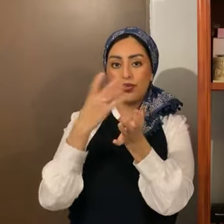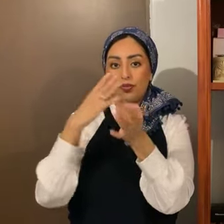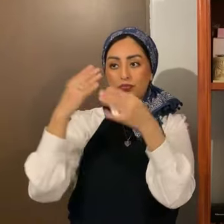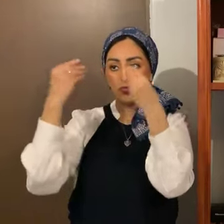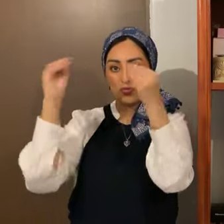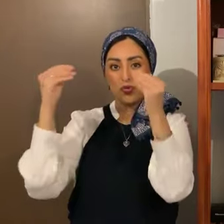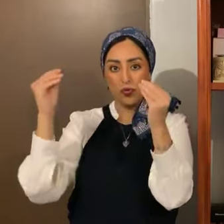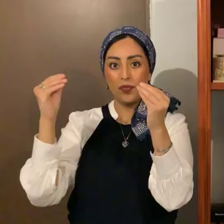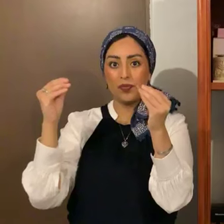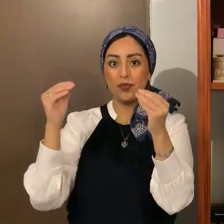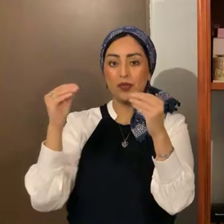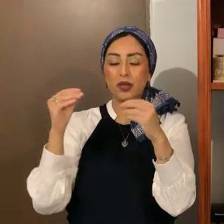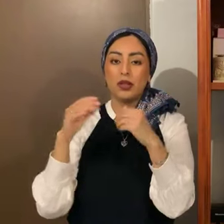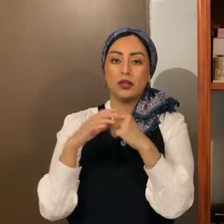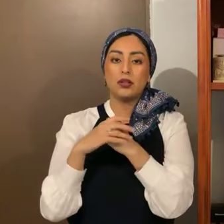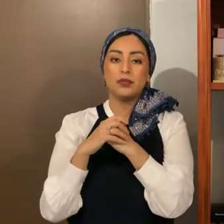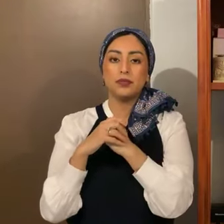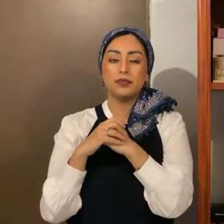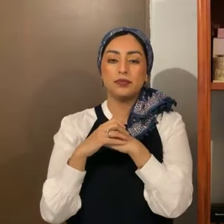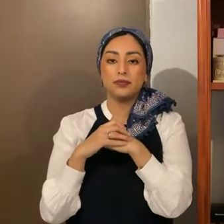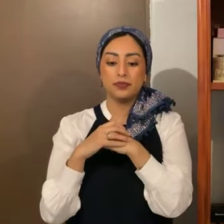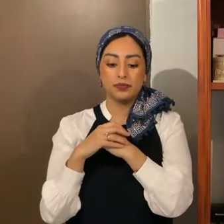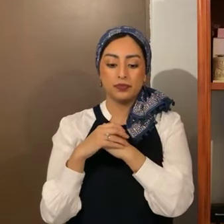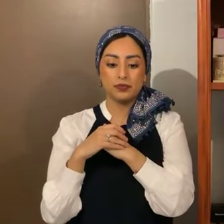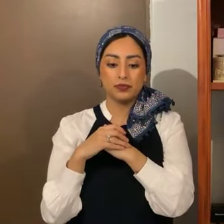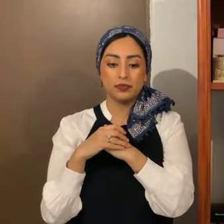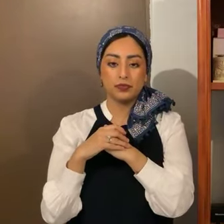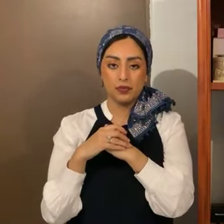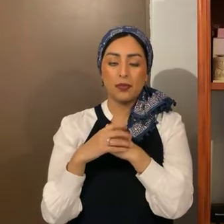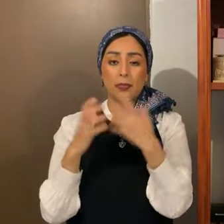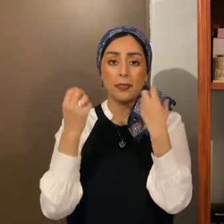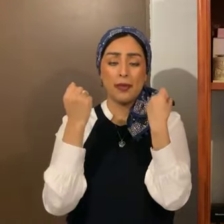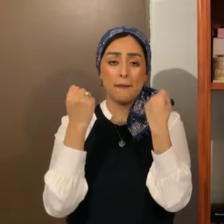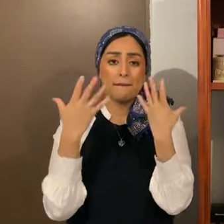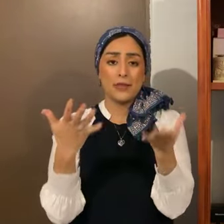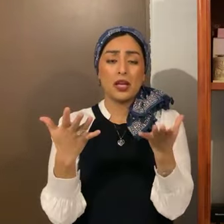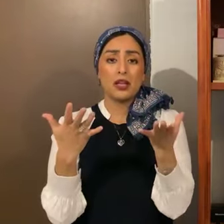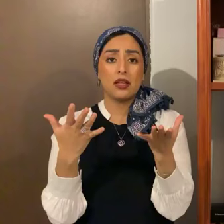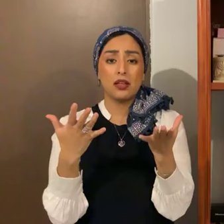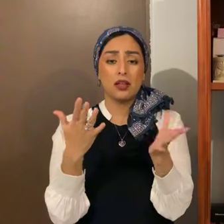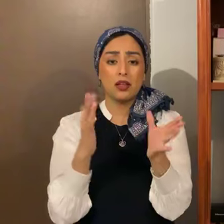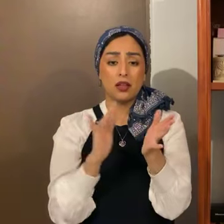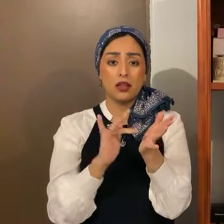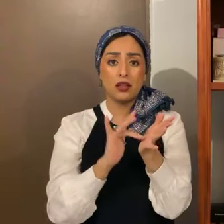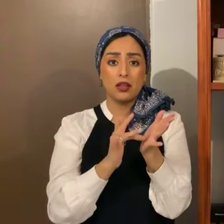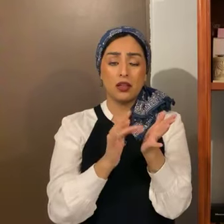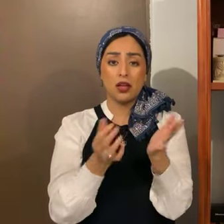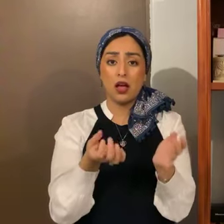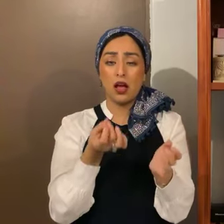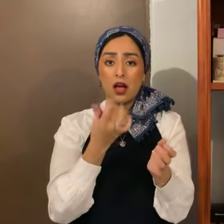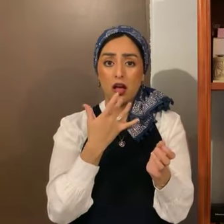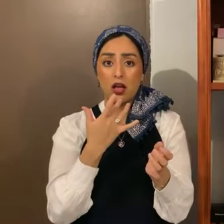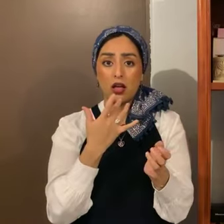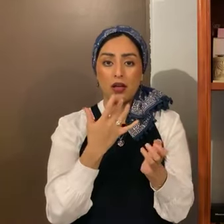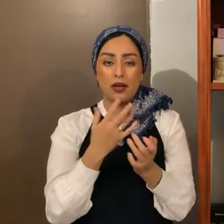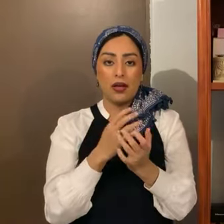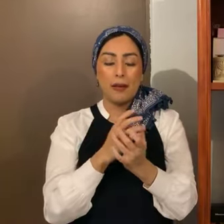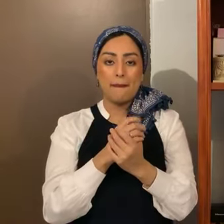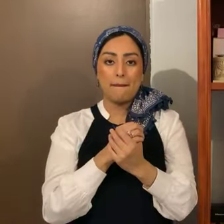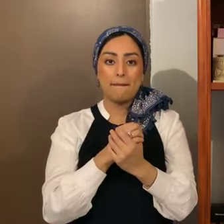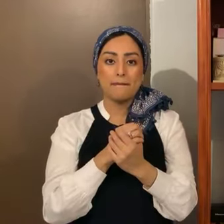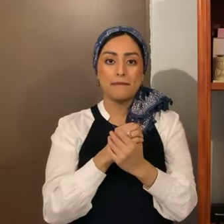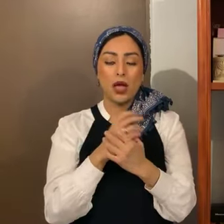eso es aquí en México, que será allá en Medio Oriente, ¿verdad? Muchos medicamentos, inclusive, que